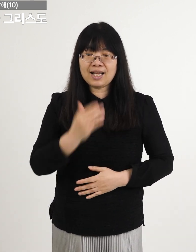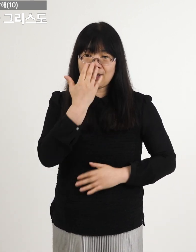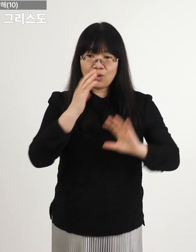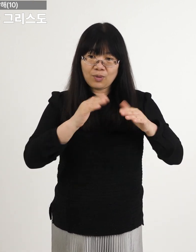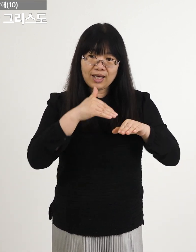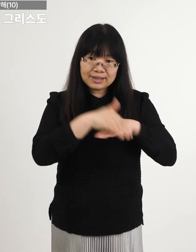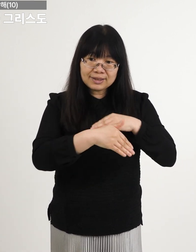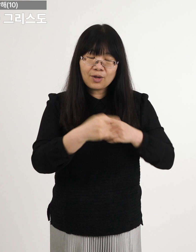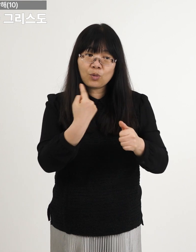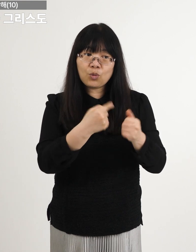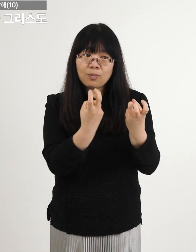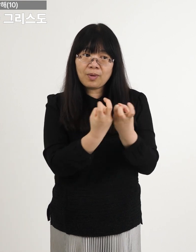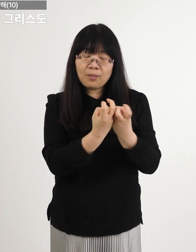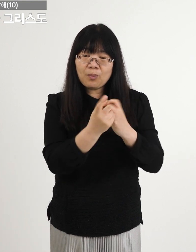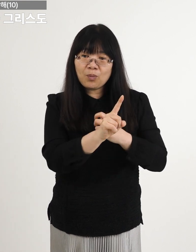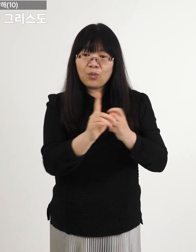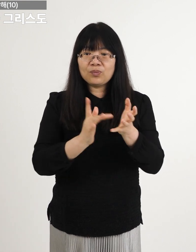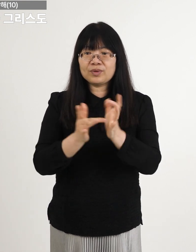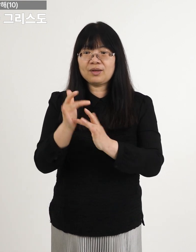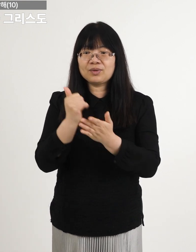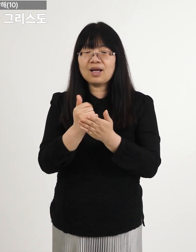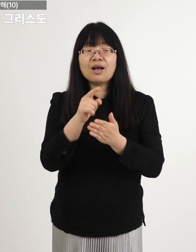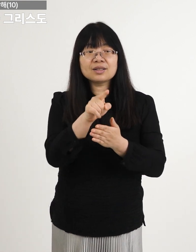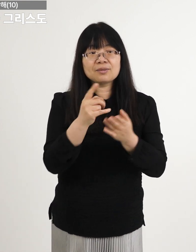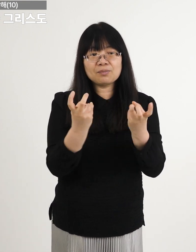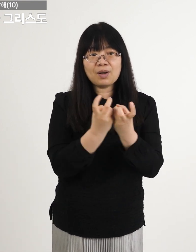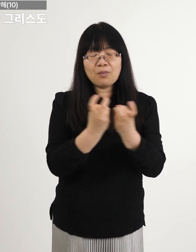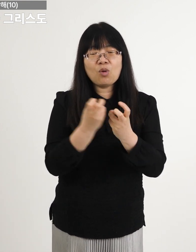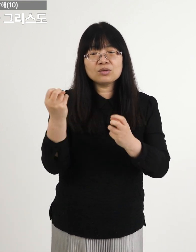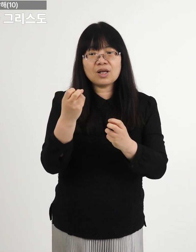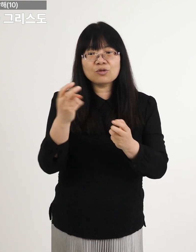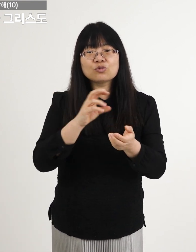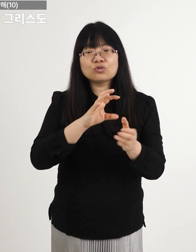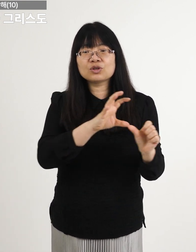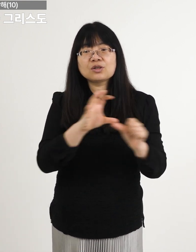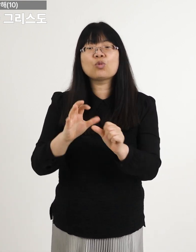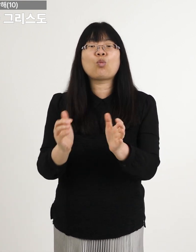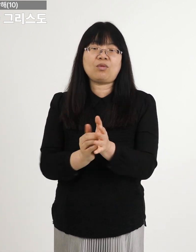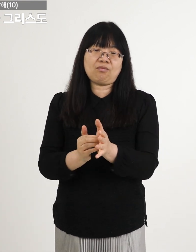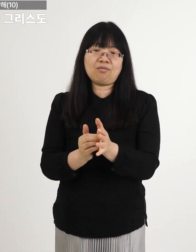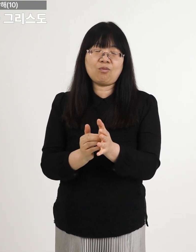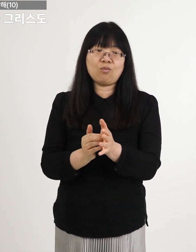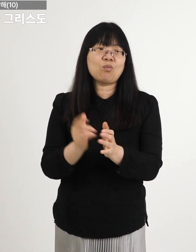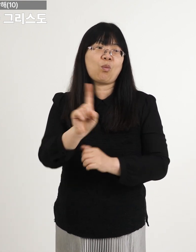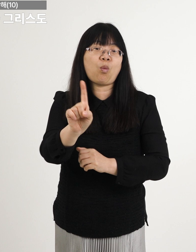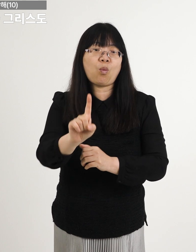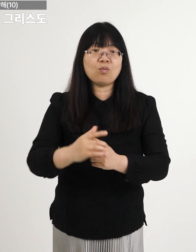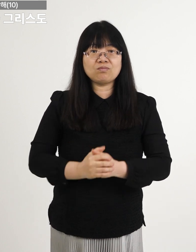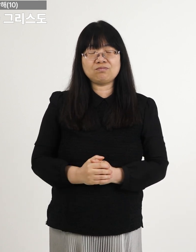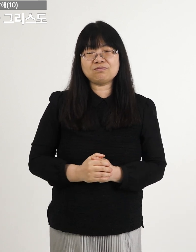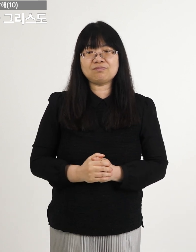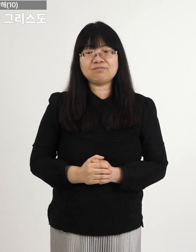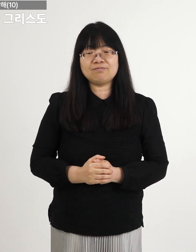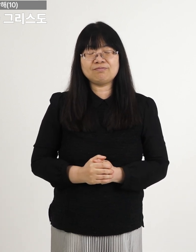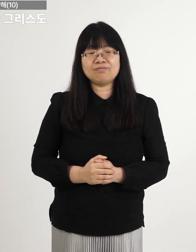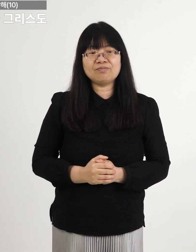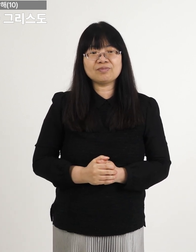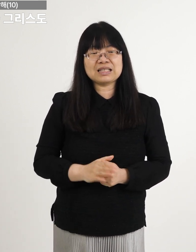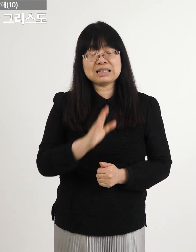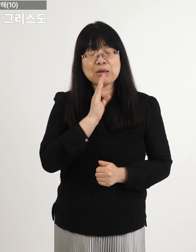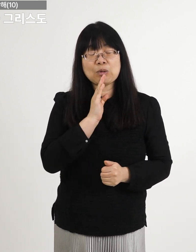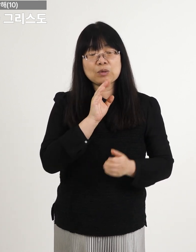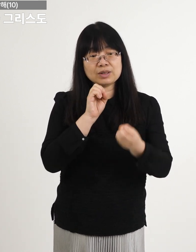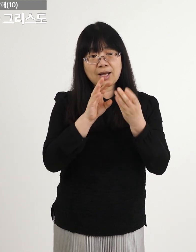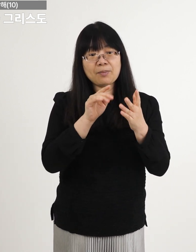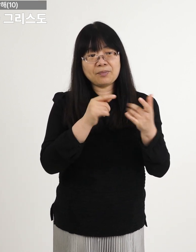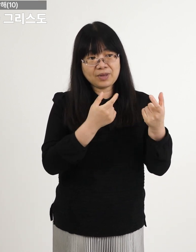히브리식의 교육 방법은 예수님도 그 방법을 자주 쓰셨지만 이런 거예요. 야, 정답은